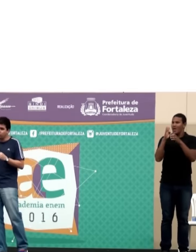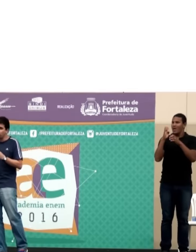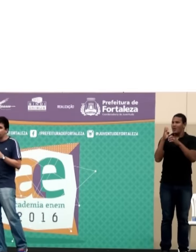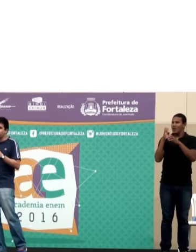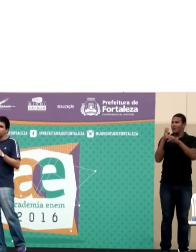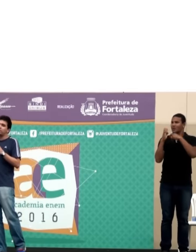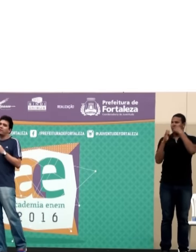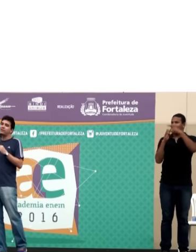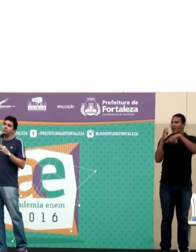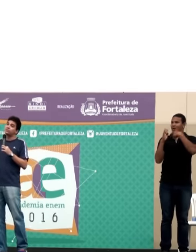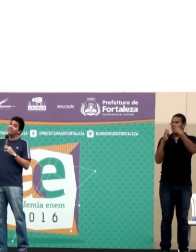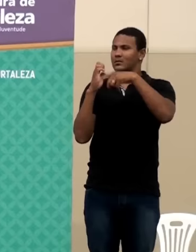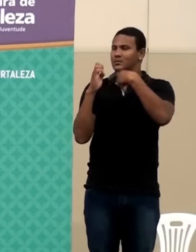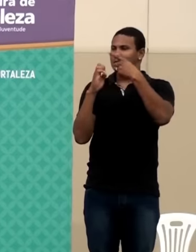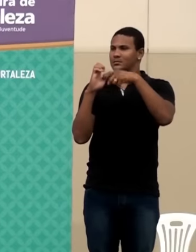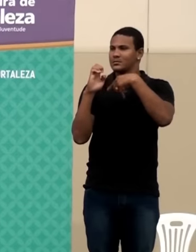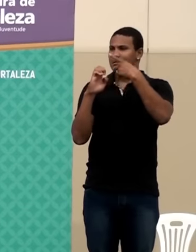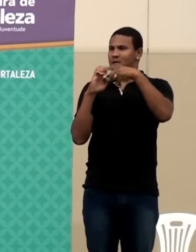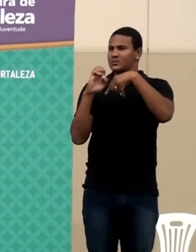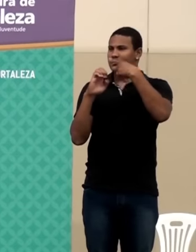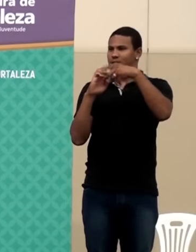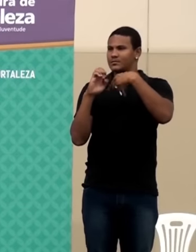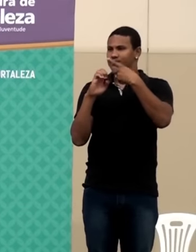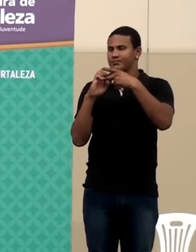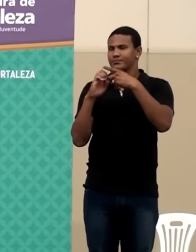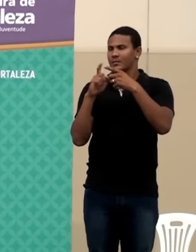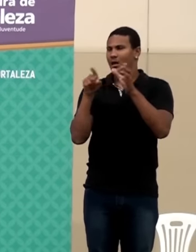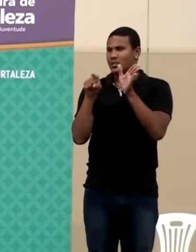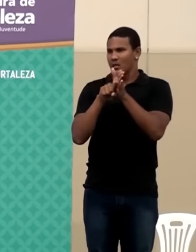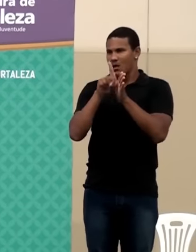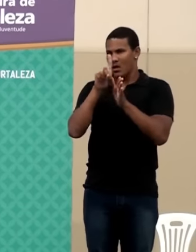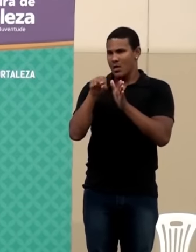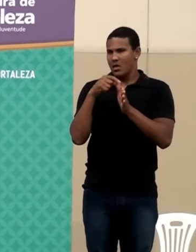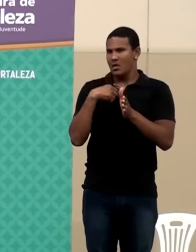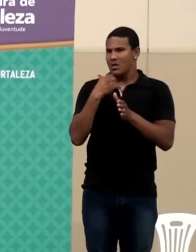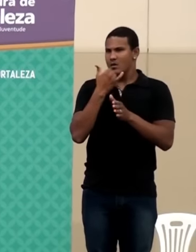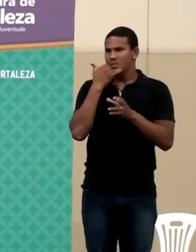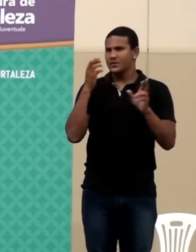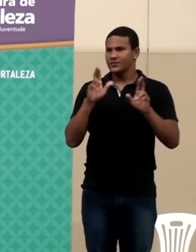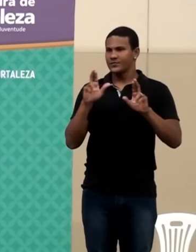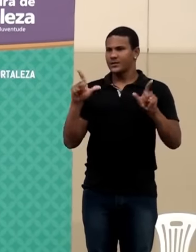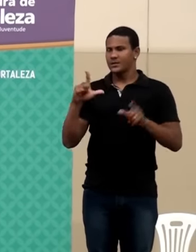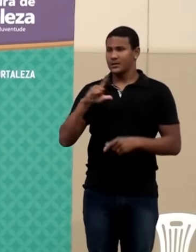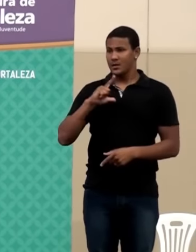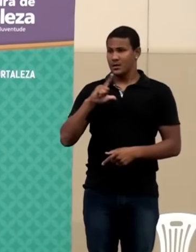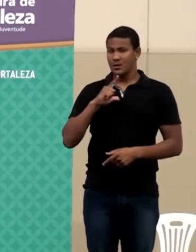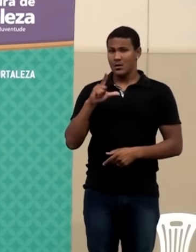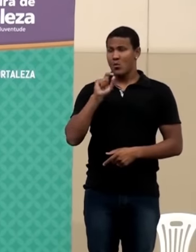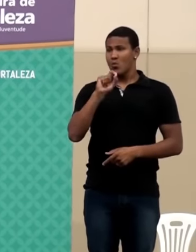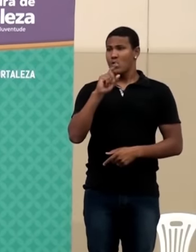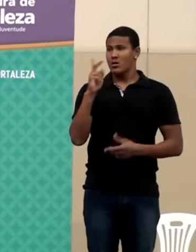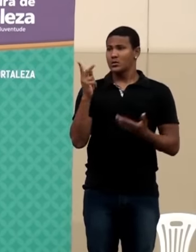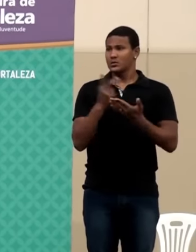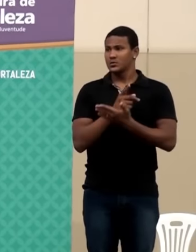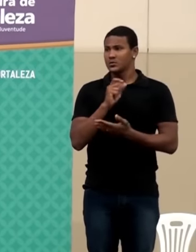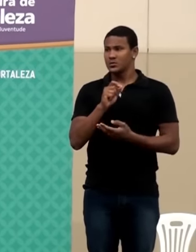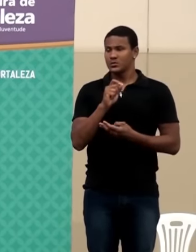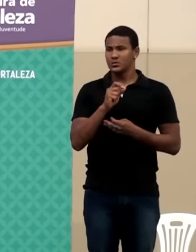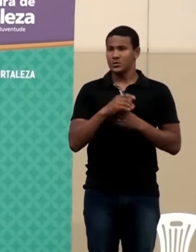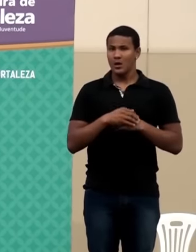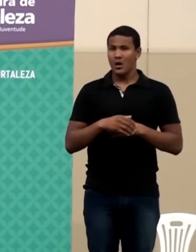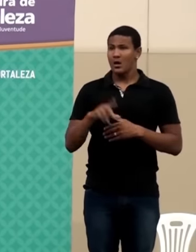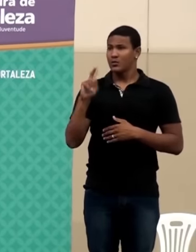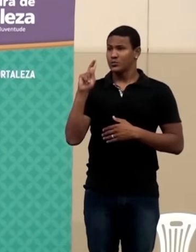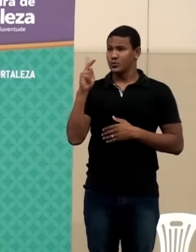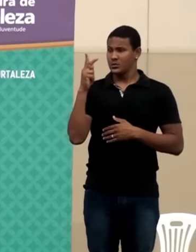ele puxa os elétrons, atrai os elétrons para próximo dele, deixando o hidrogênio positivo. Esse hidrogênio